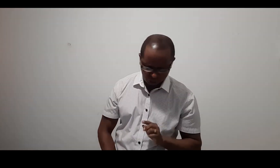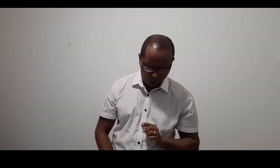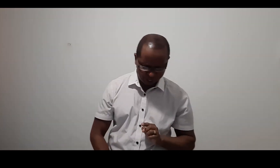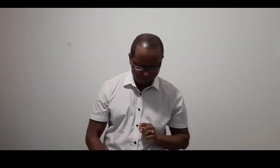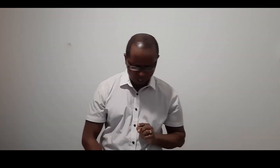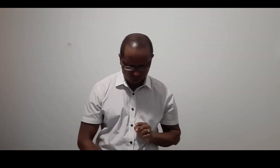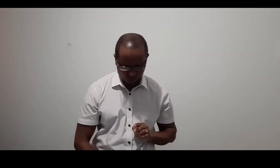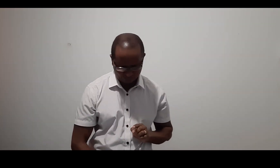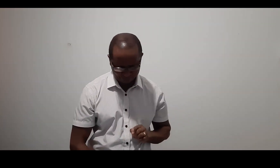ao andriamanitro